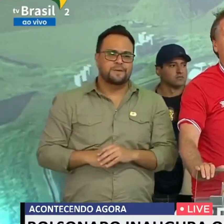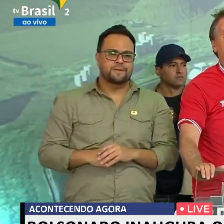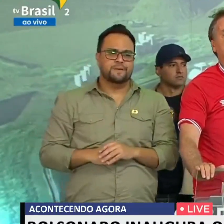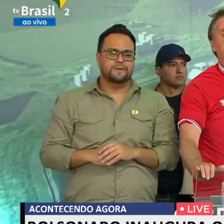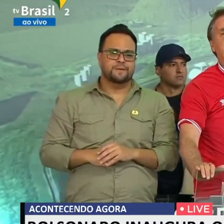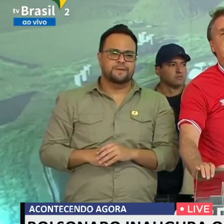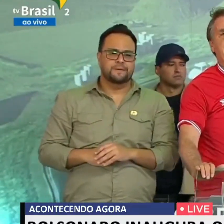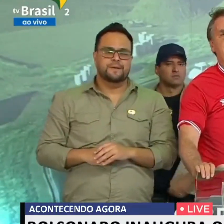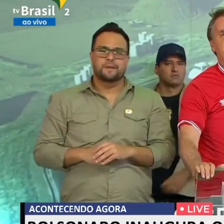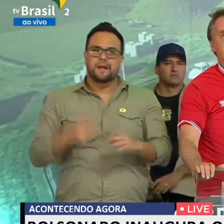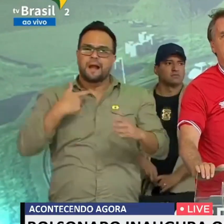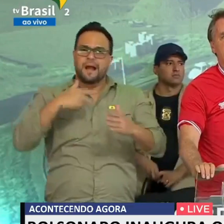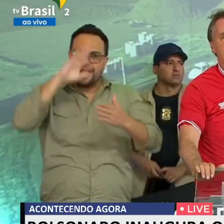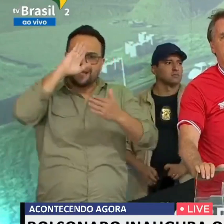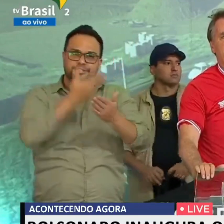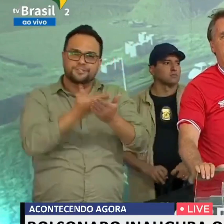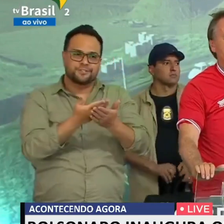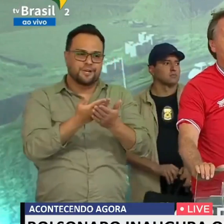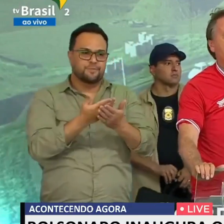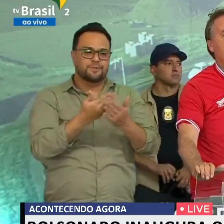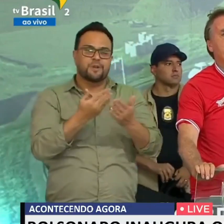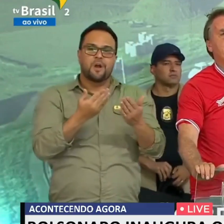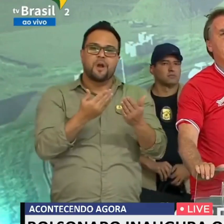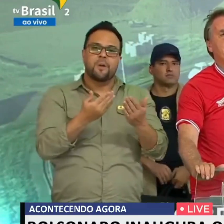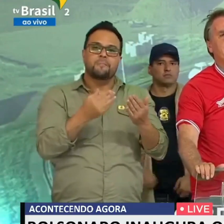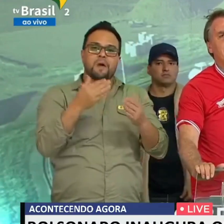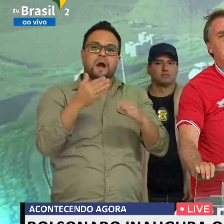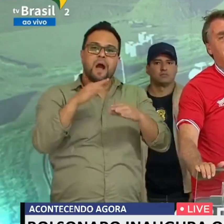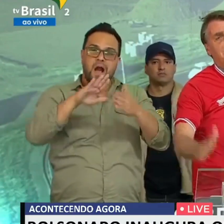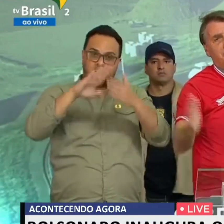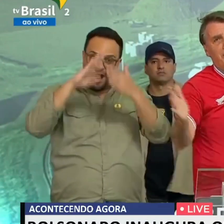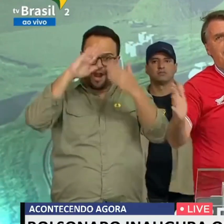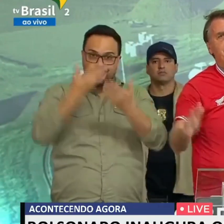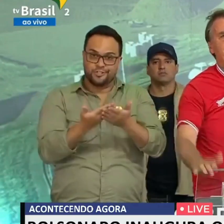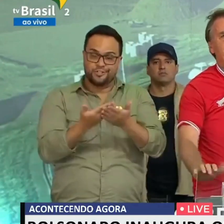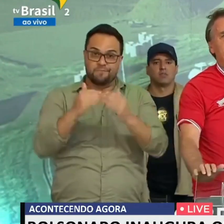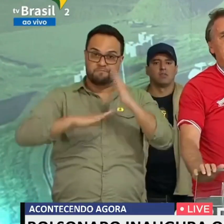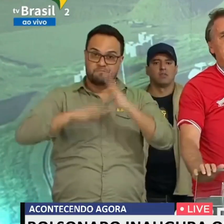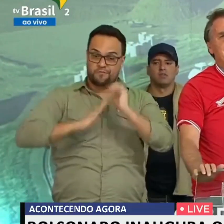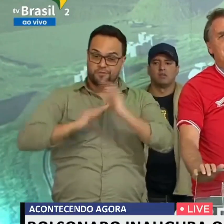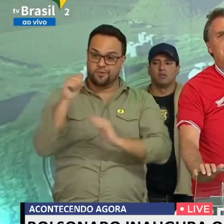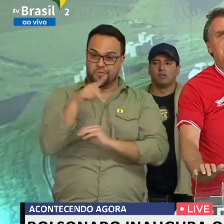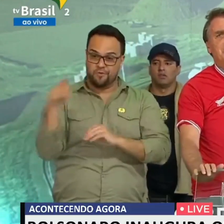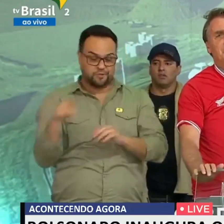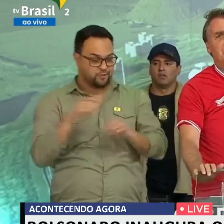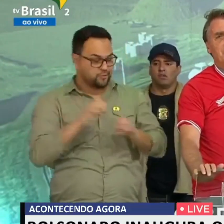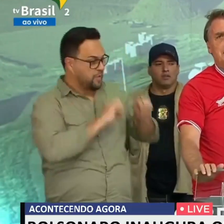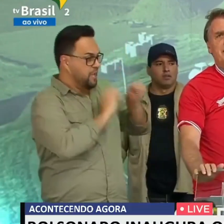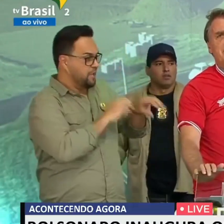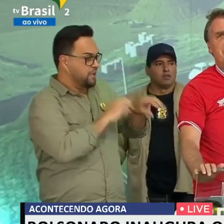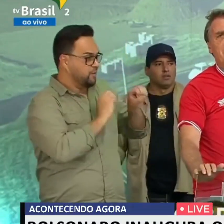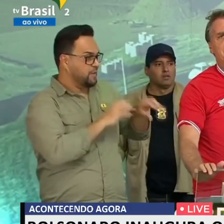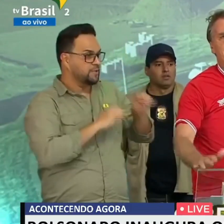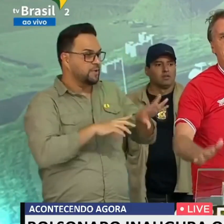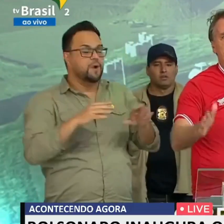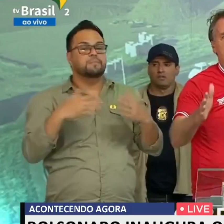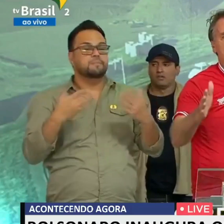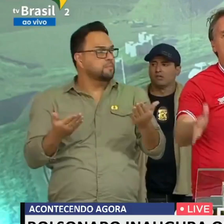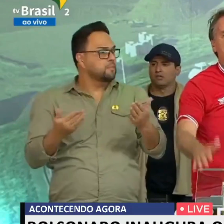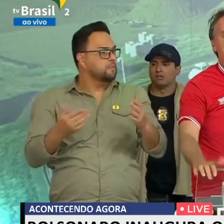E acreditamos neles para educar essa garotada. Tanto é que no mês